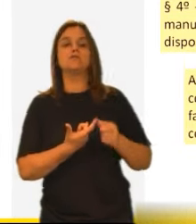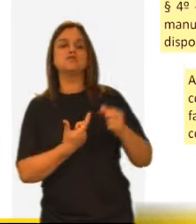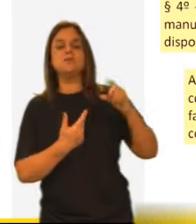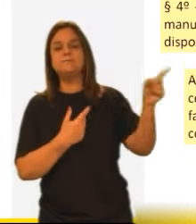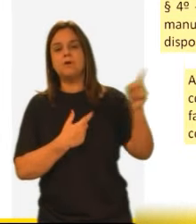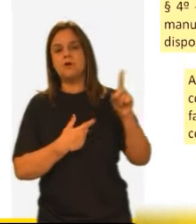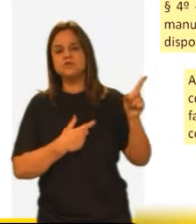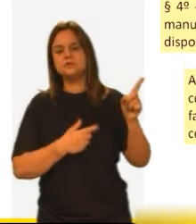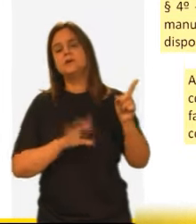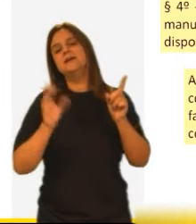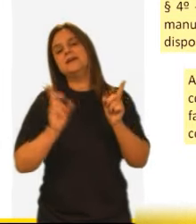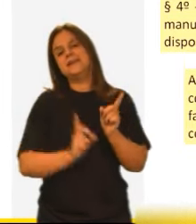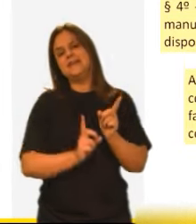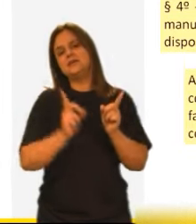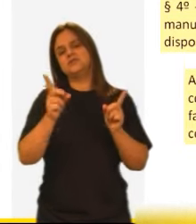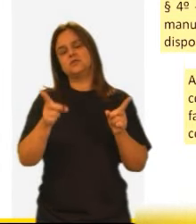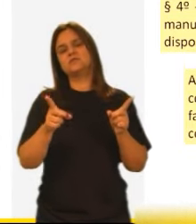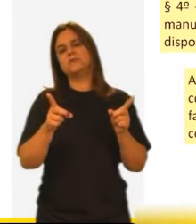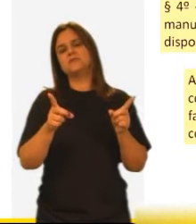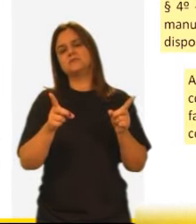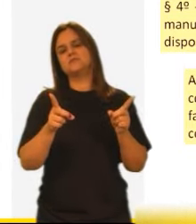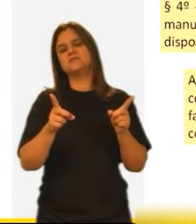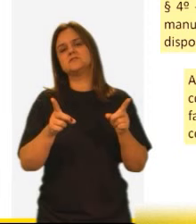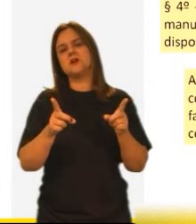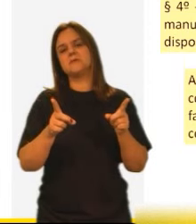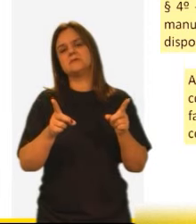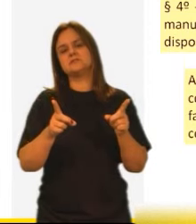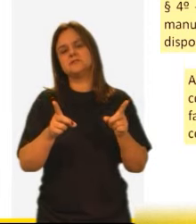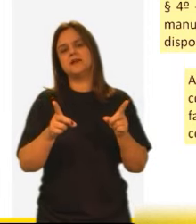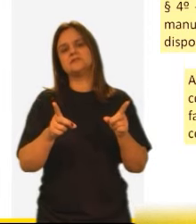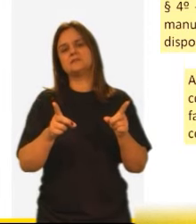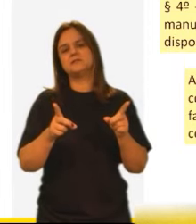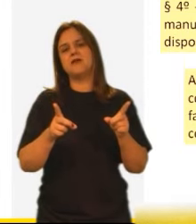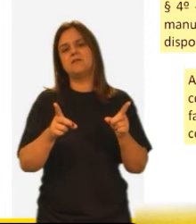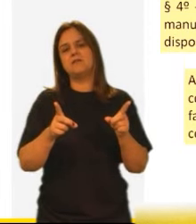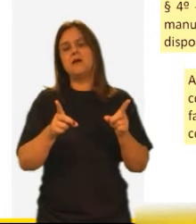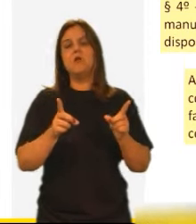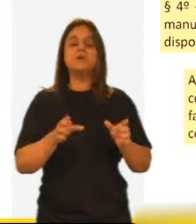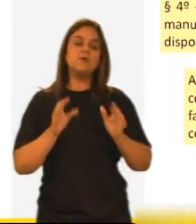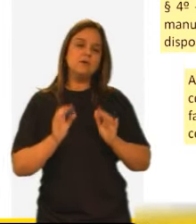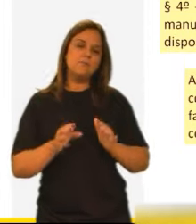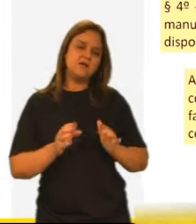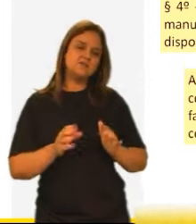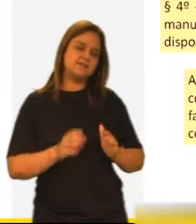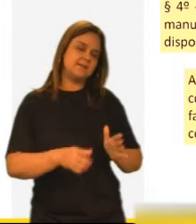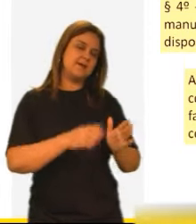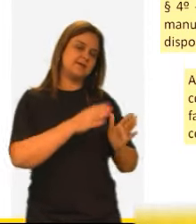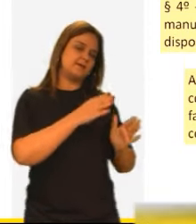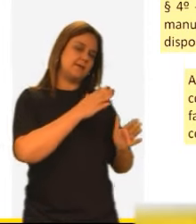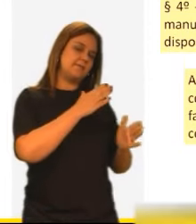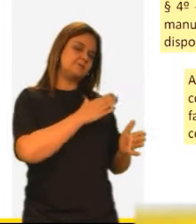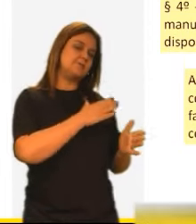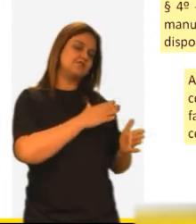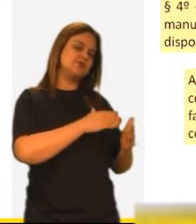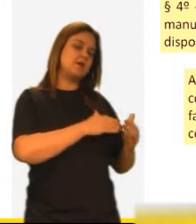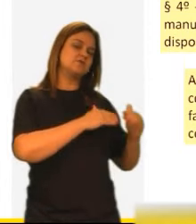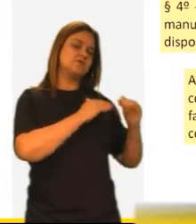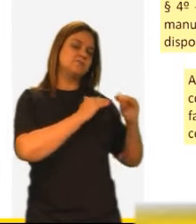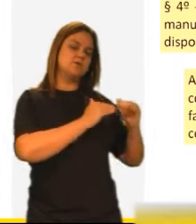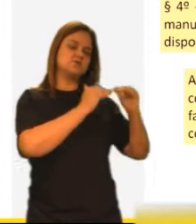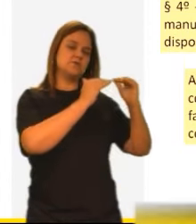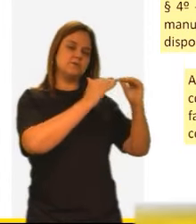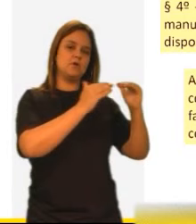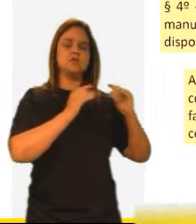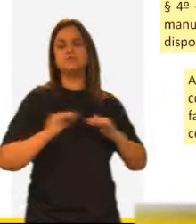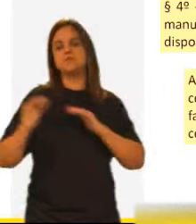de cálculo de um imposto e de contribuição social para a Seguridade Social. O que eu não posso é ter mesma base de cálculo